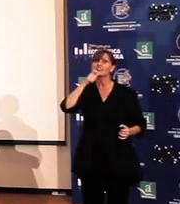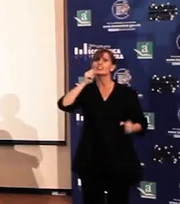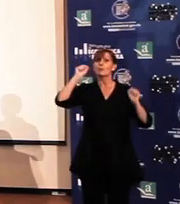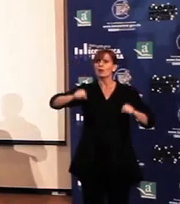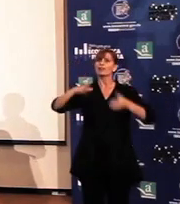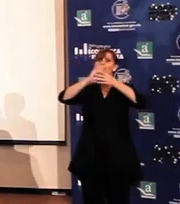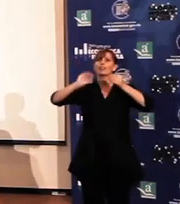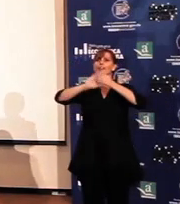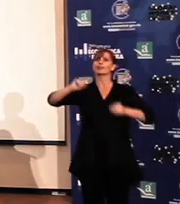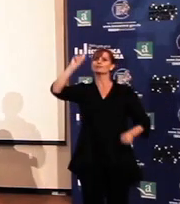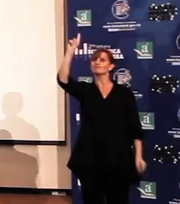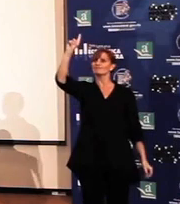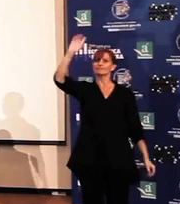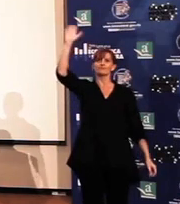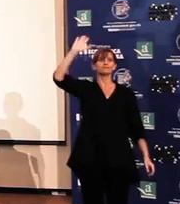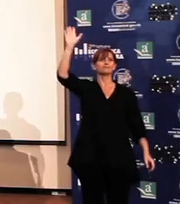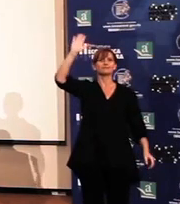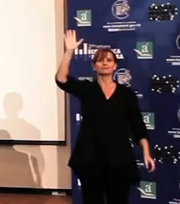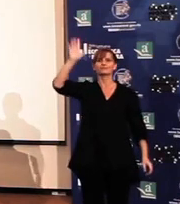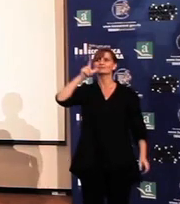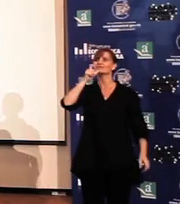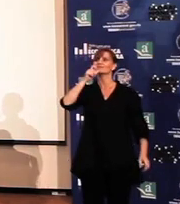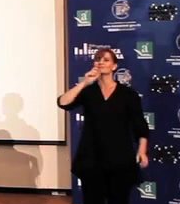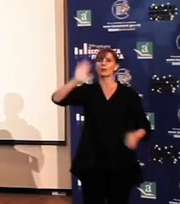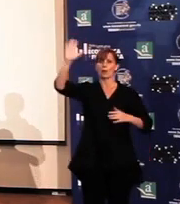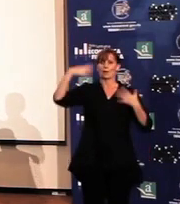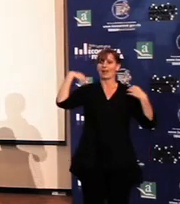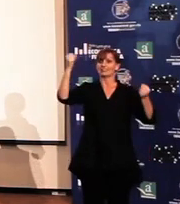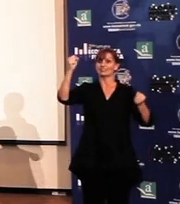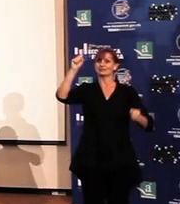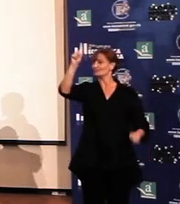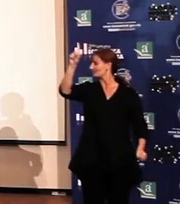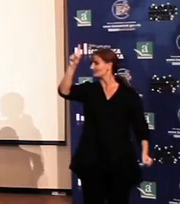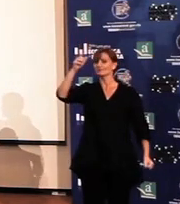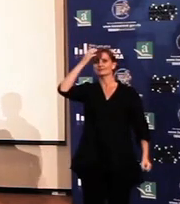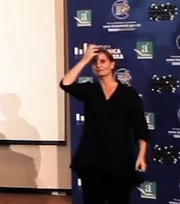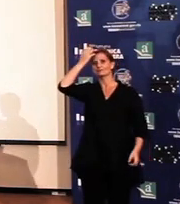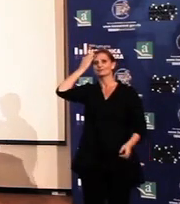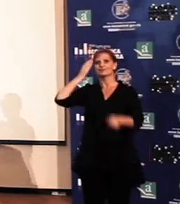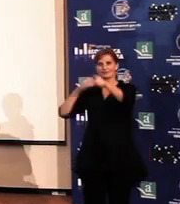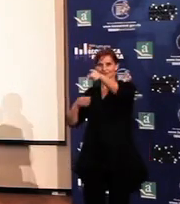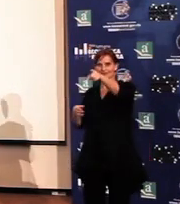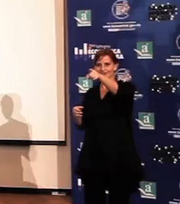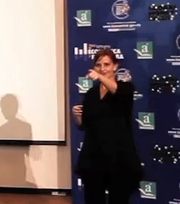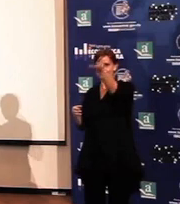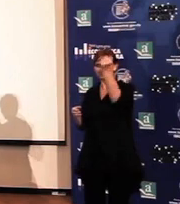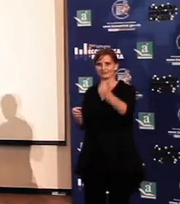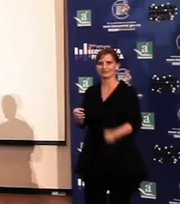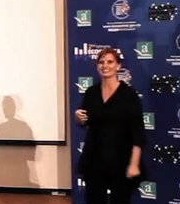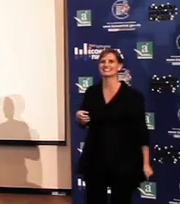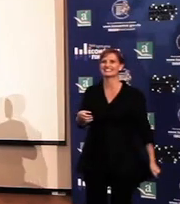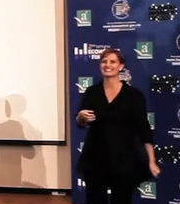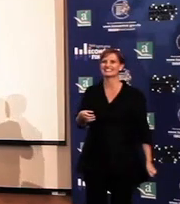un minuto? Vamos a ver los valientes, las valientes, mira, aquí apareció, venga, venga, venga, venga, venga, venga para acá,